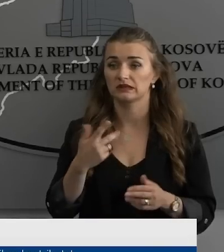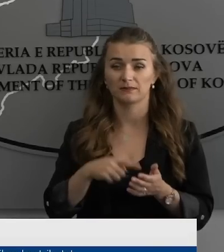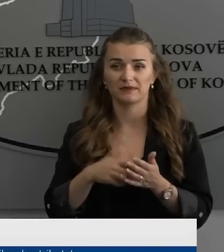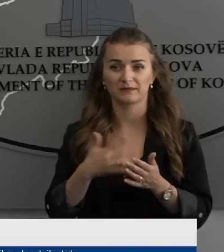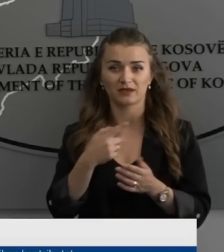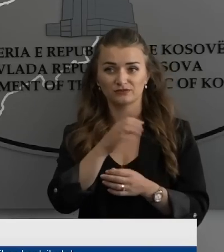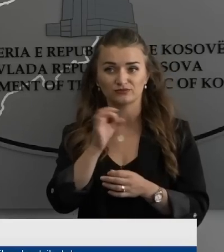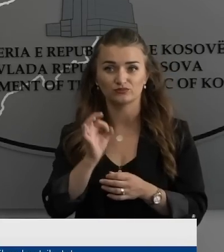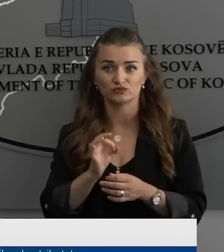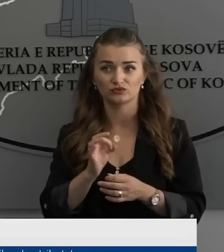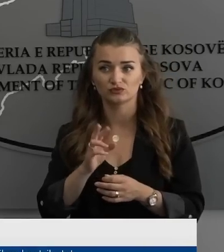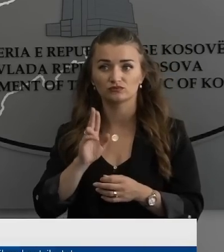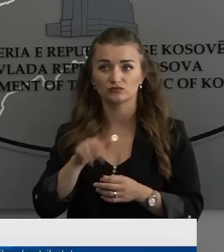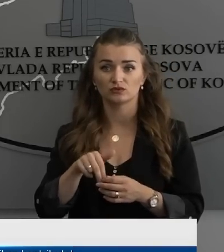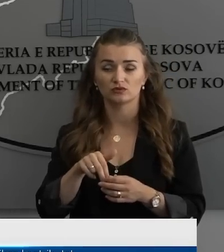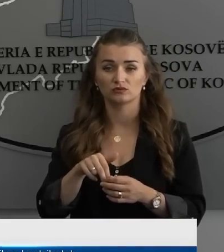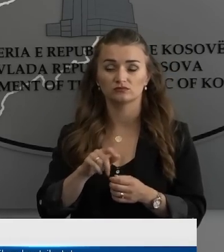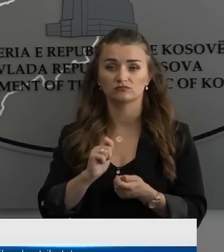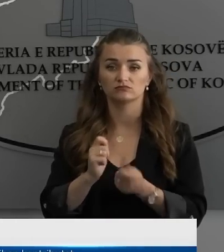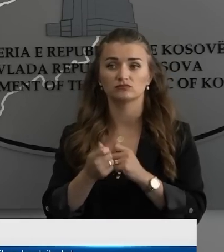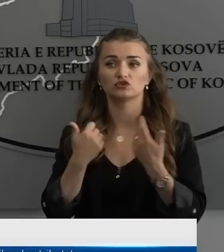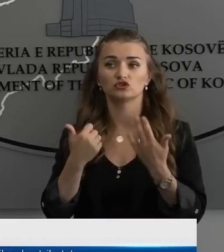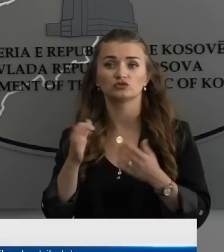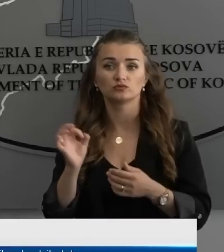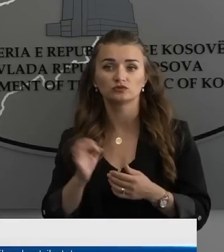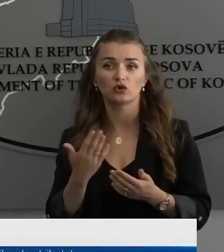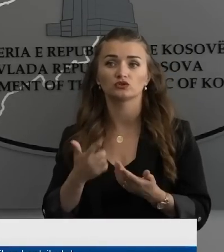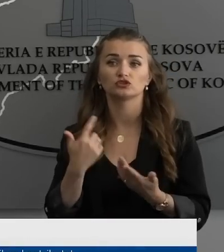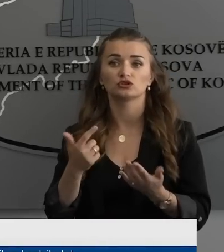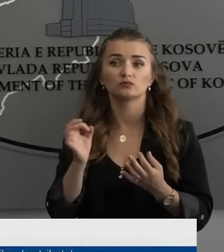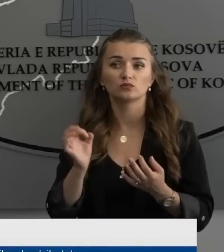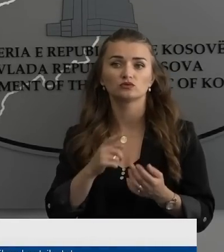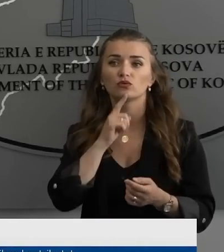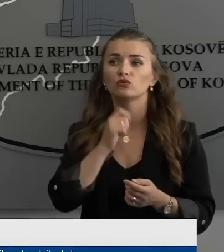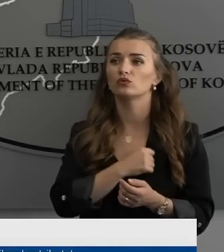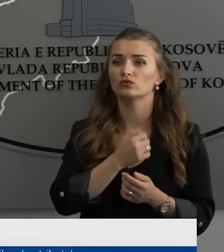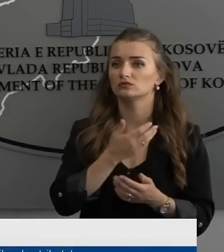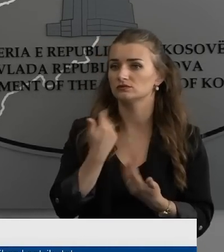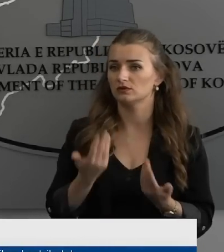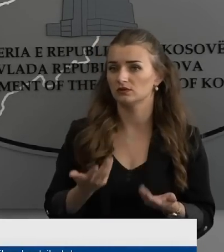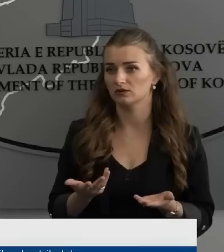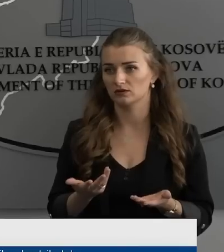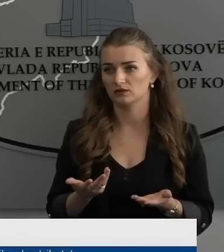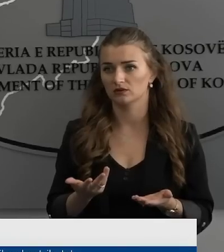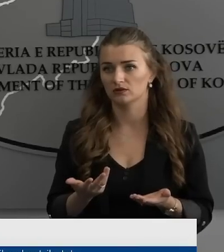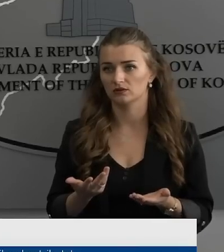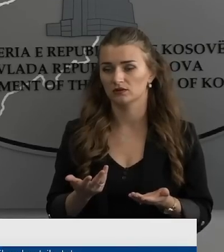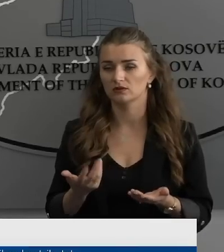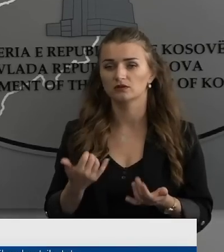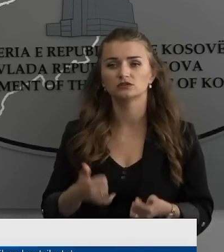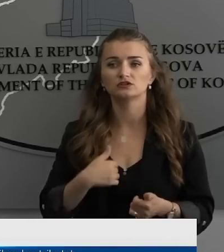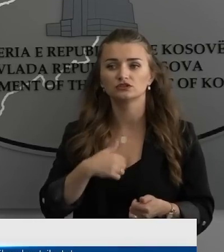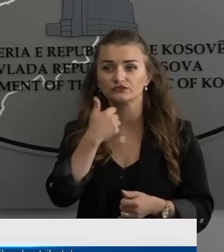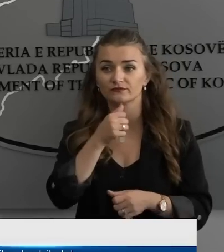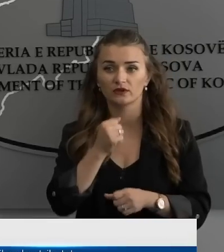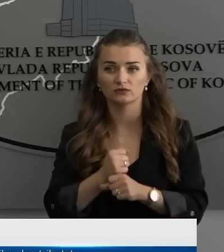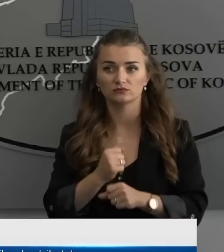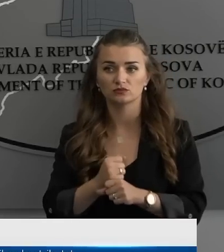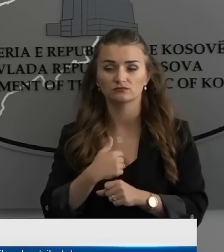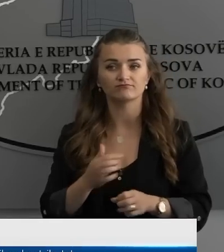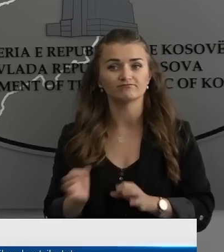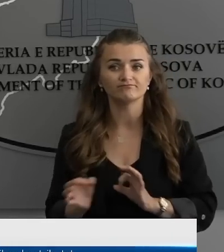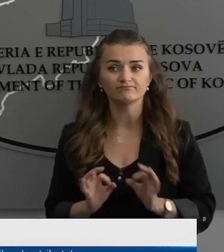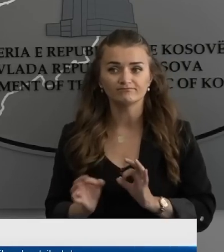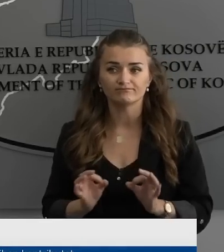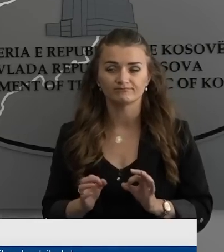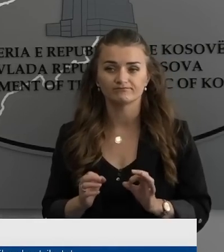3.5% shi bëhet 60-70%. Nuk ka kurfar garancioni. Pra çfarë po bëjmë ne që të përgatitemi